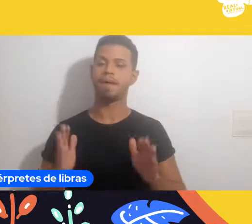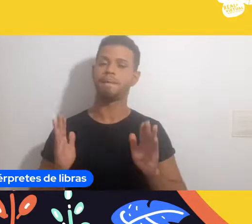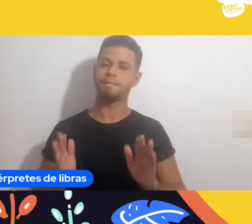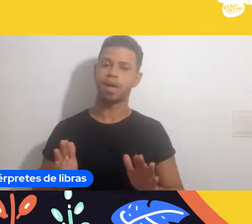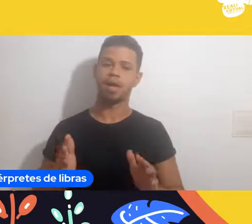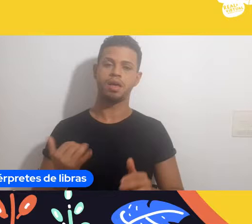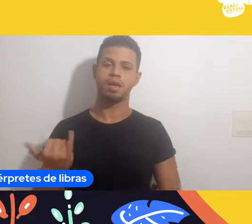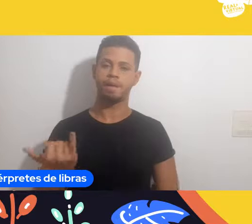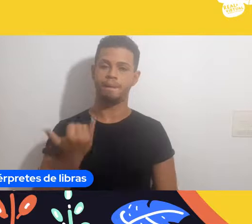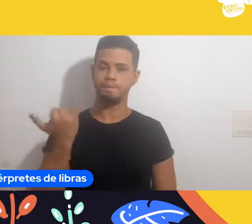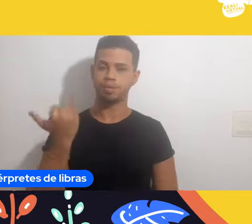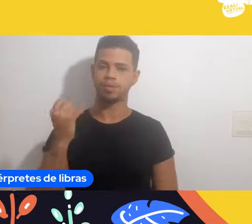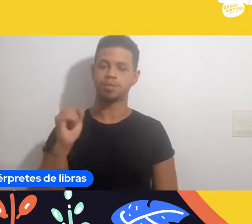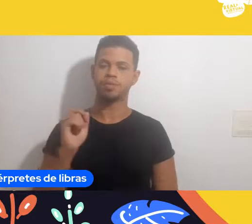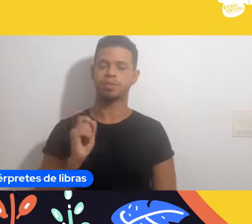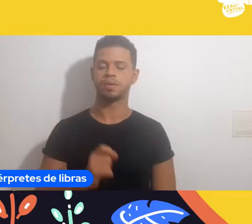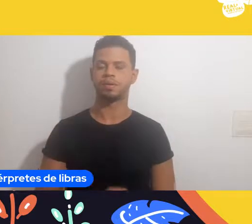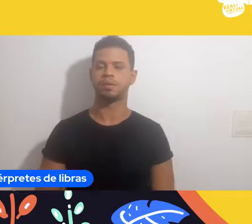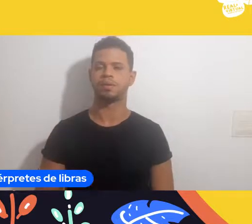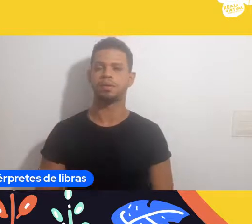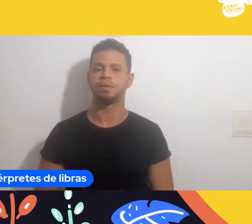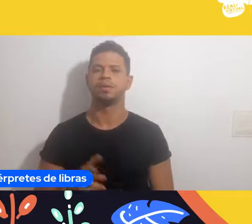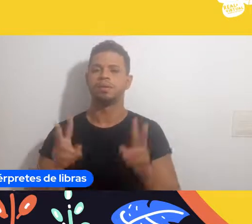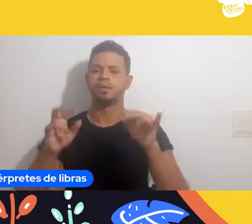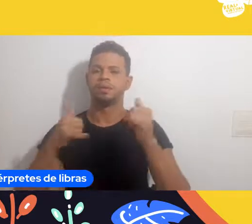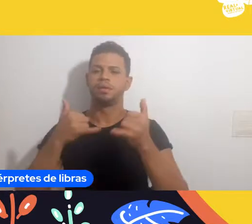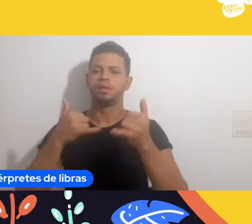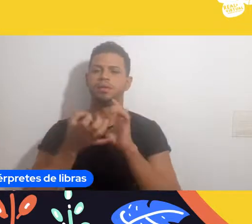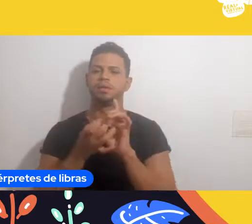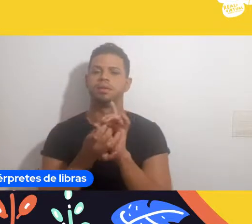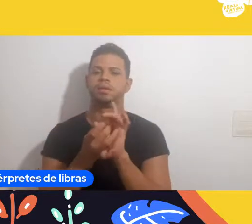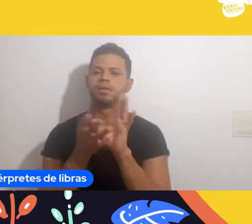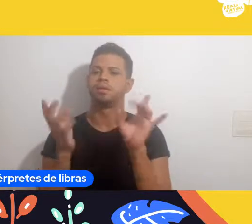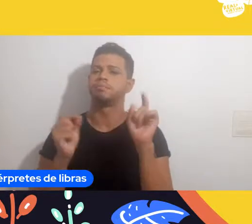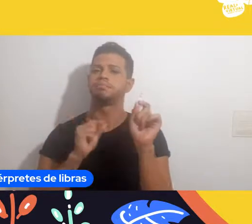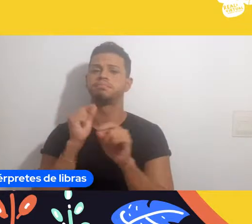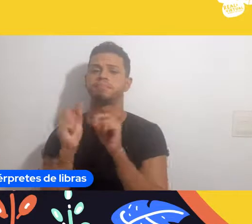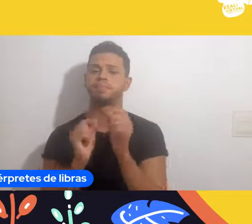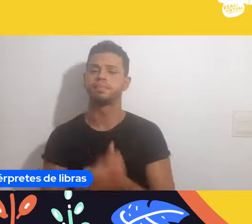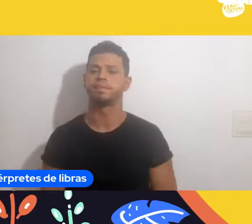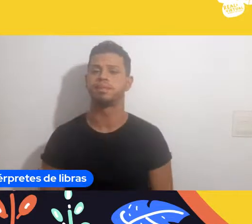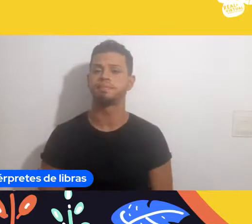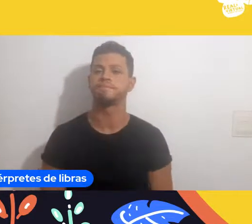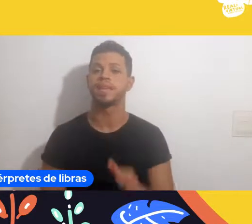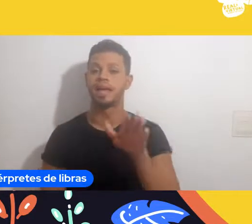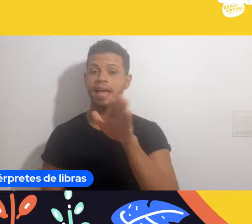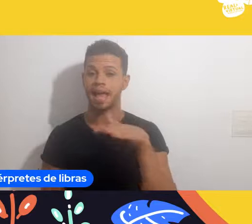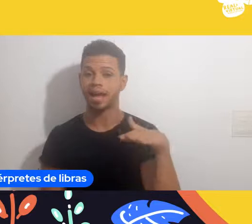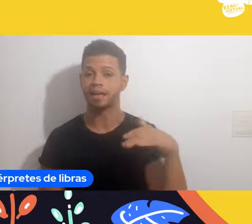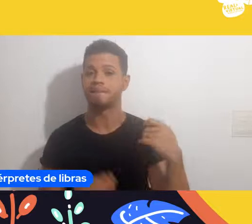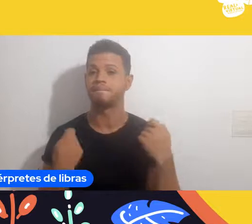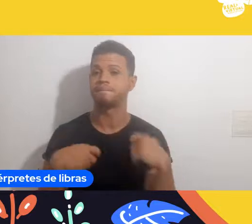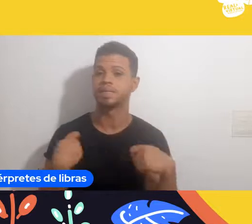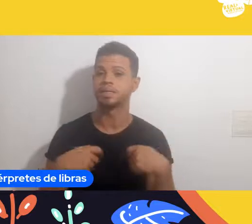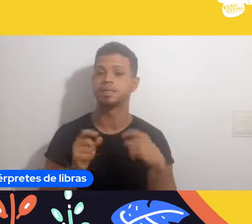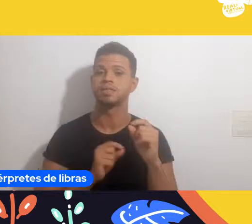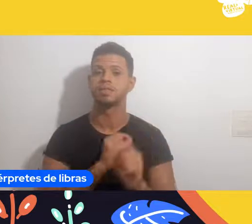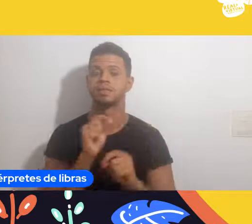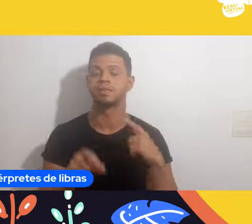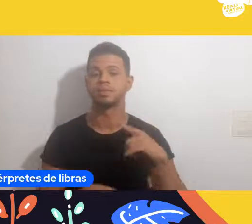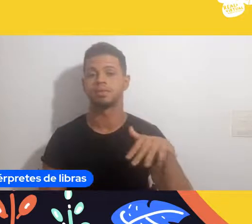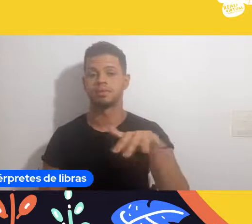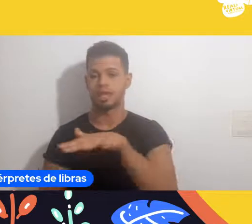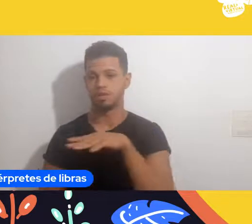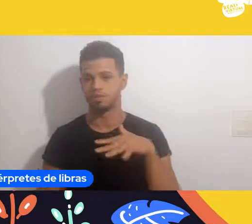importante que traz o brincar livre é que a criança precisa desse espaço para